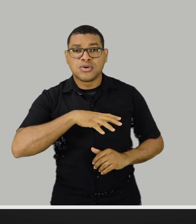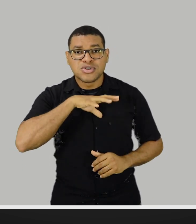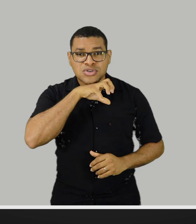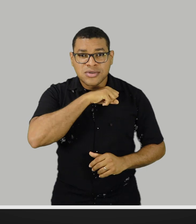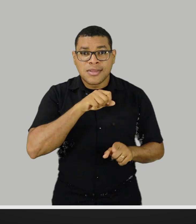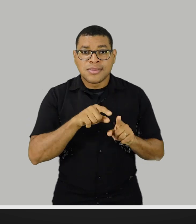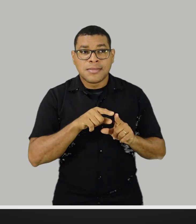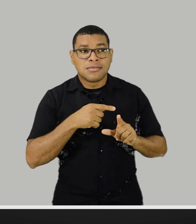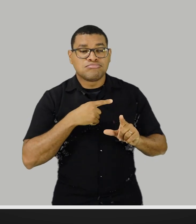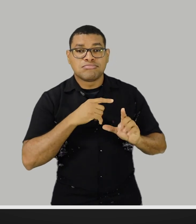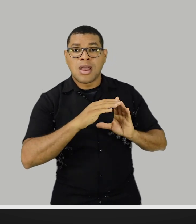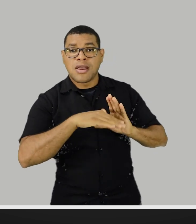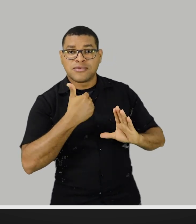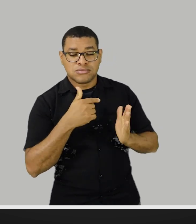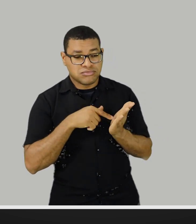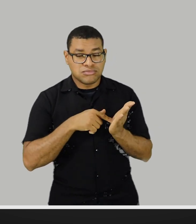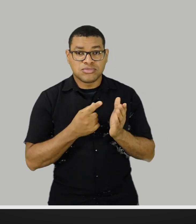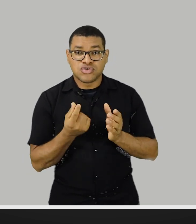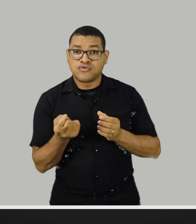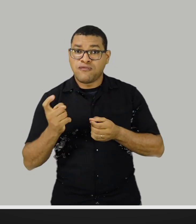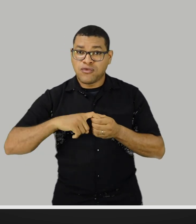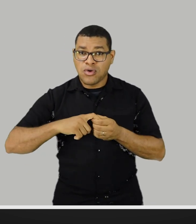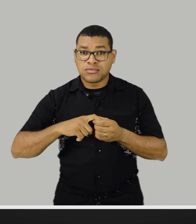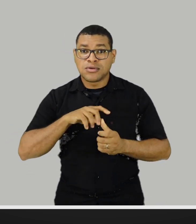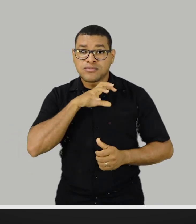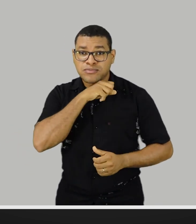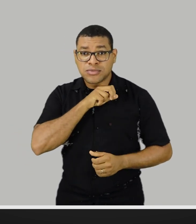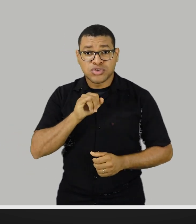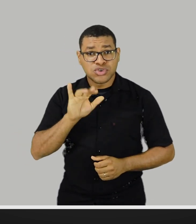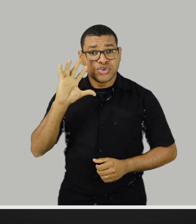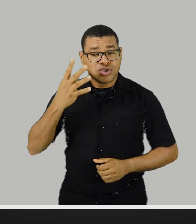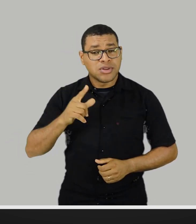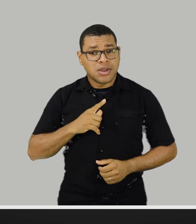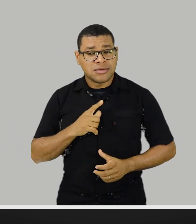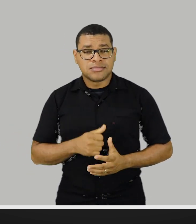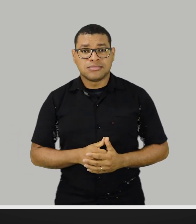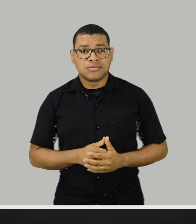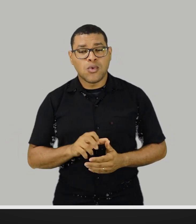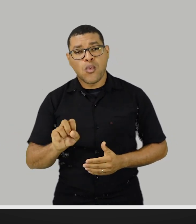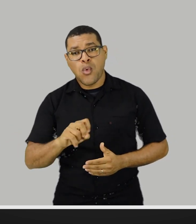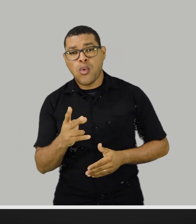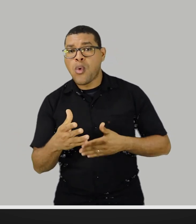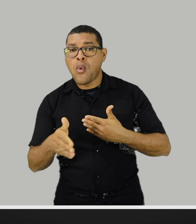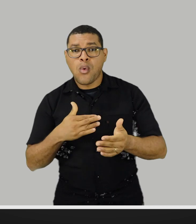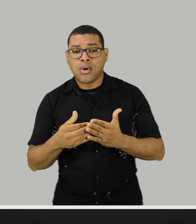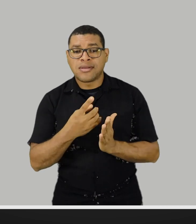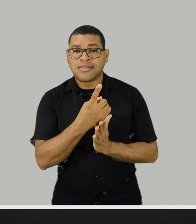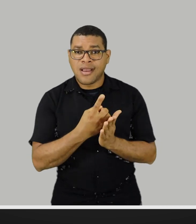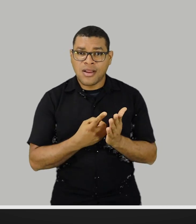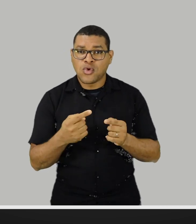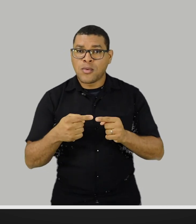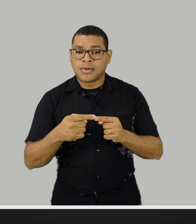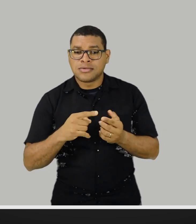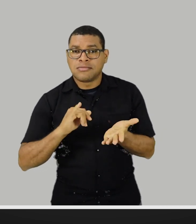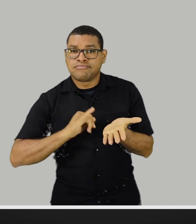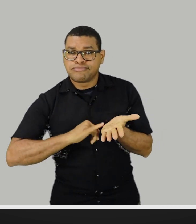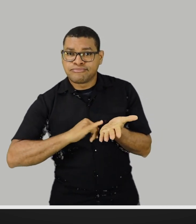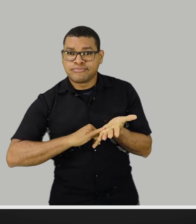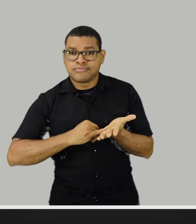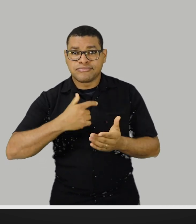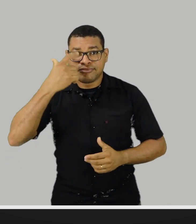houver ou se quaisquer declarações tributárias referentes a pessoas jurídicas